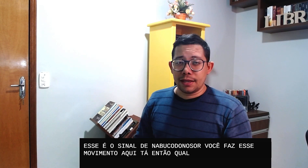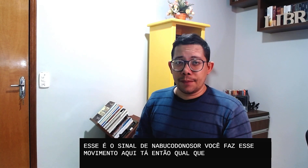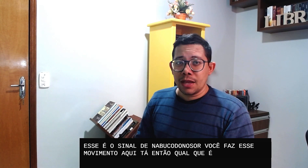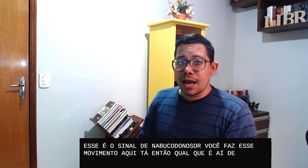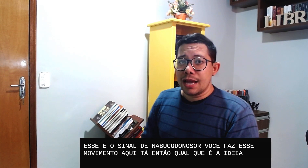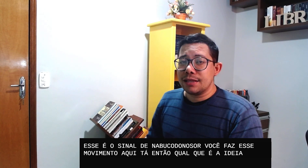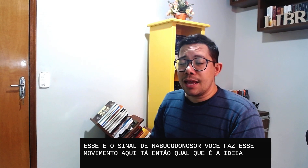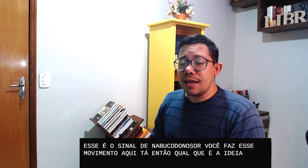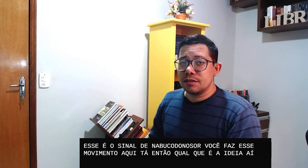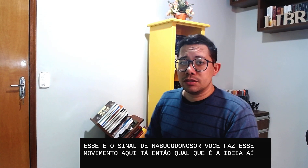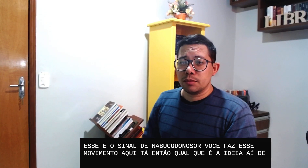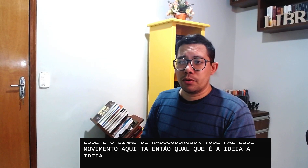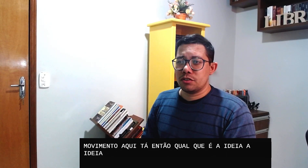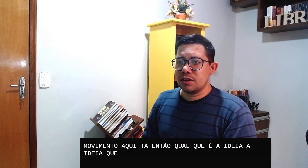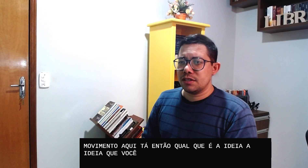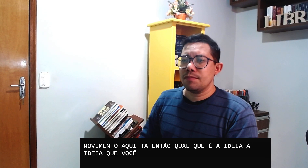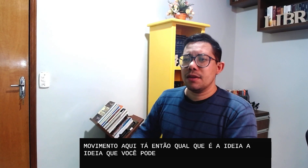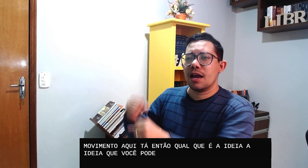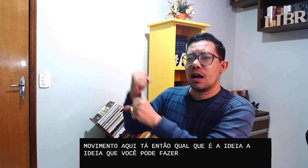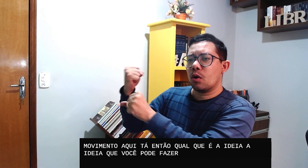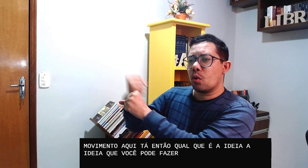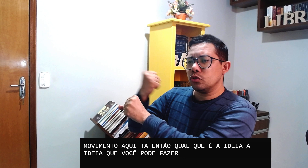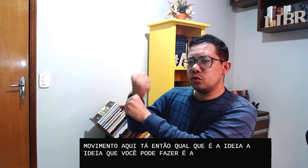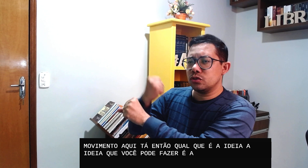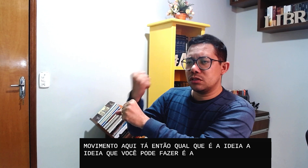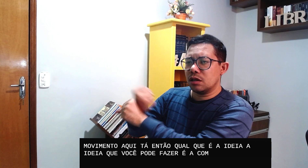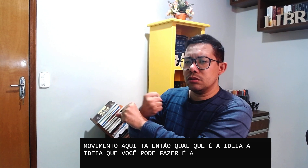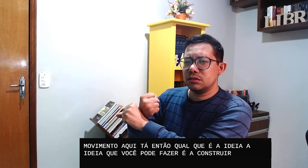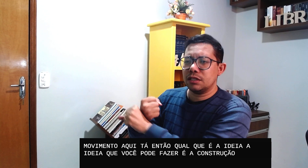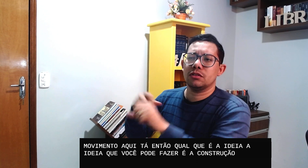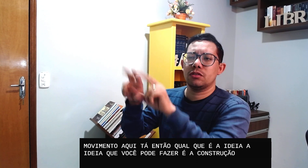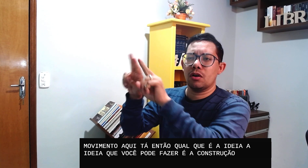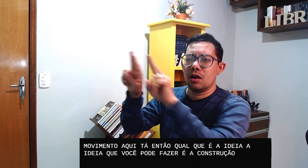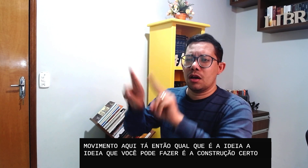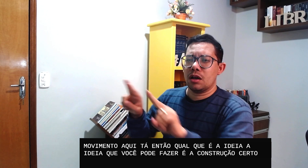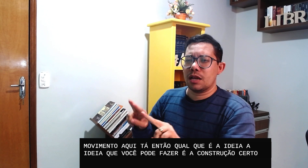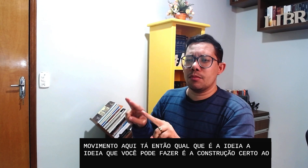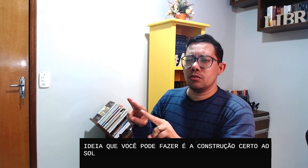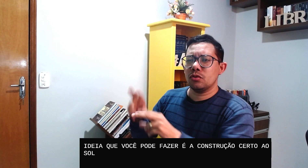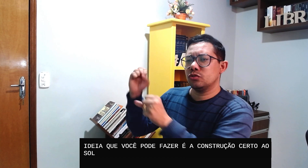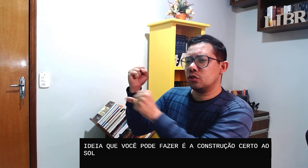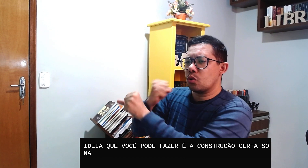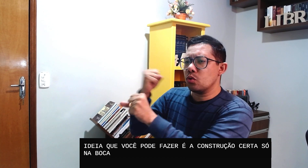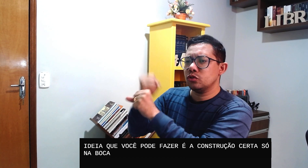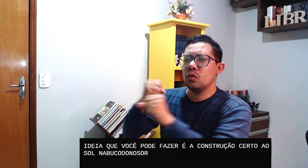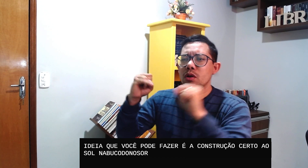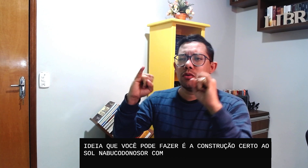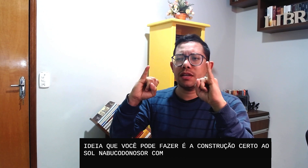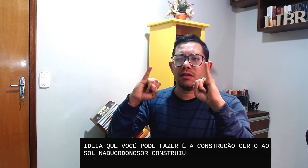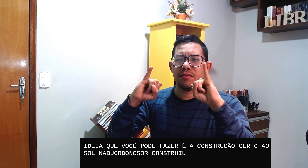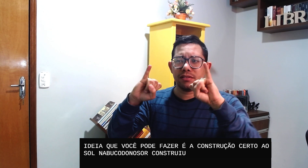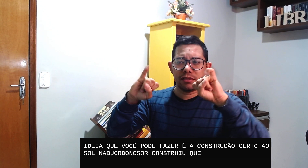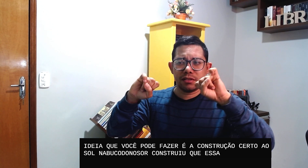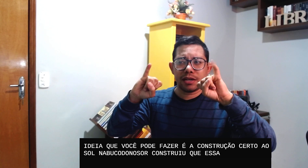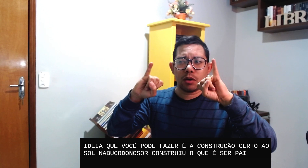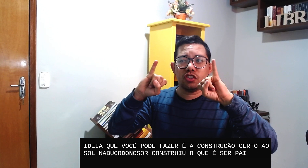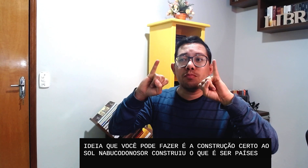ideia? A ideia que você pode fazer é a construção, certo? Então, só, Nabucodonosor construiu, e aí você faz esse sinal de